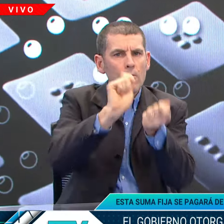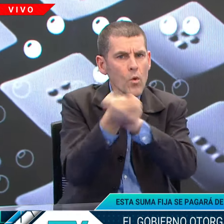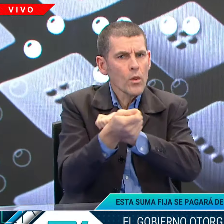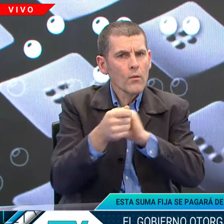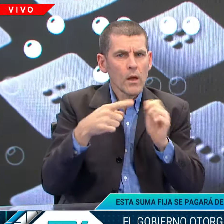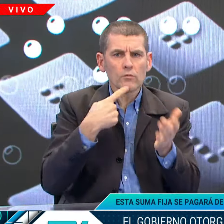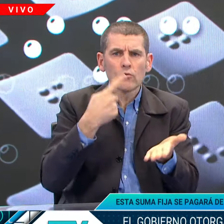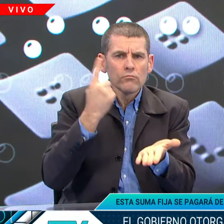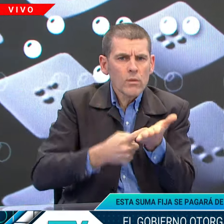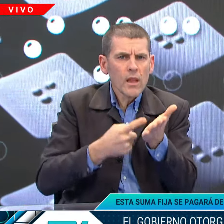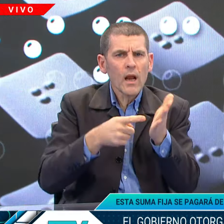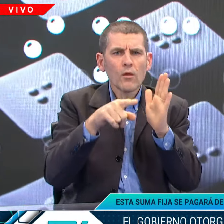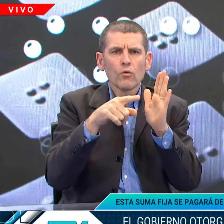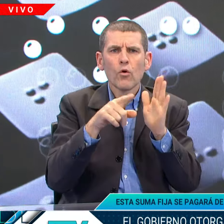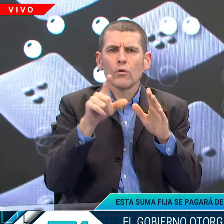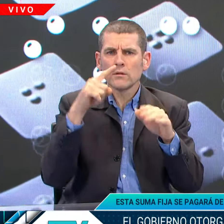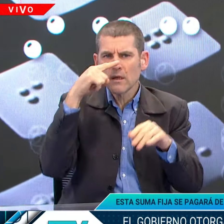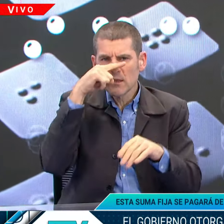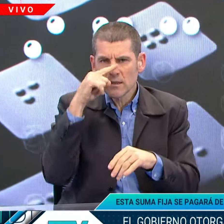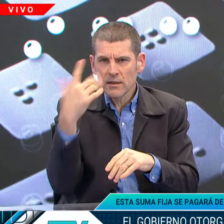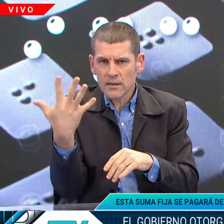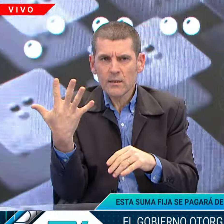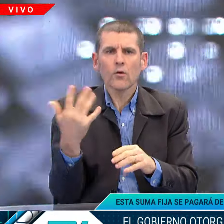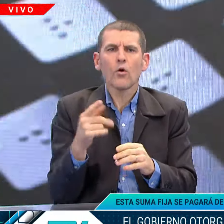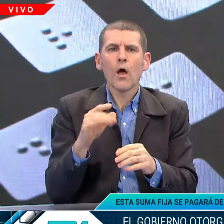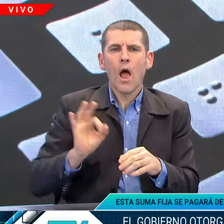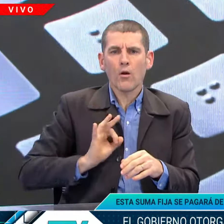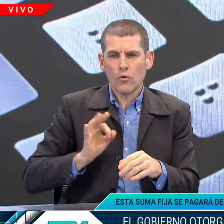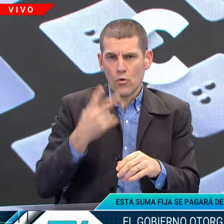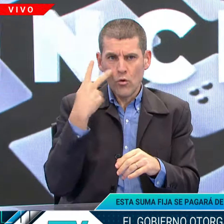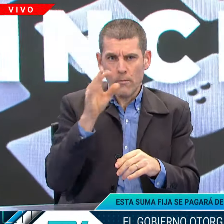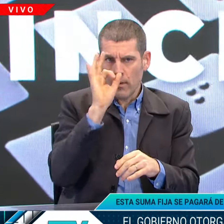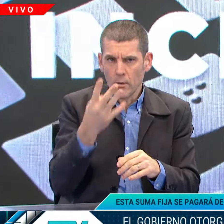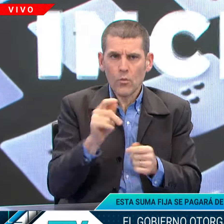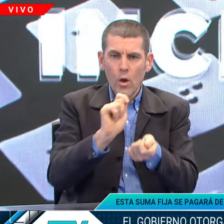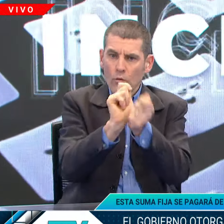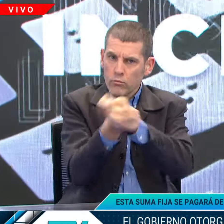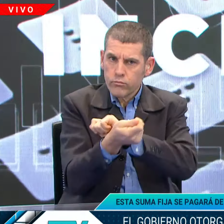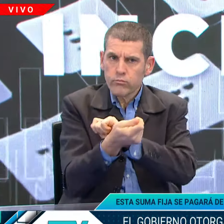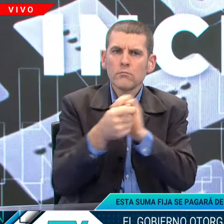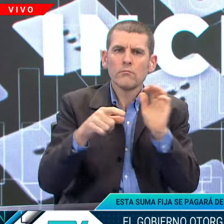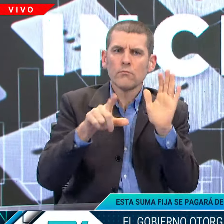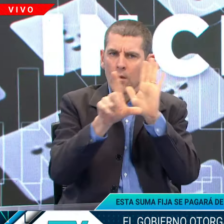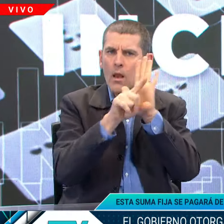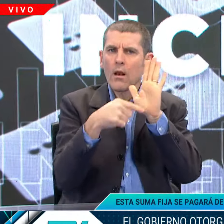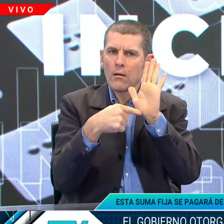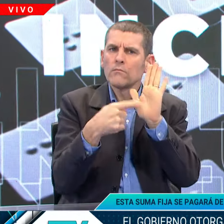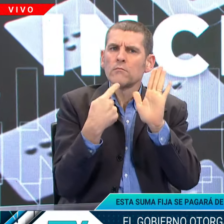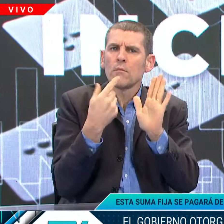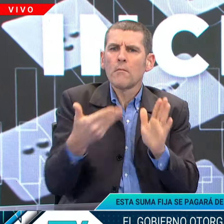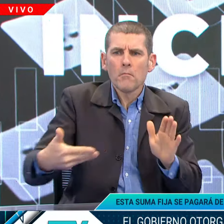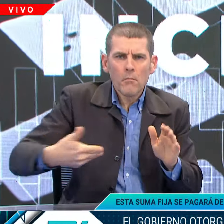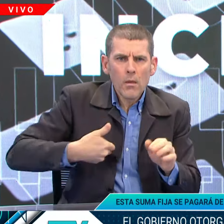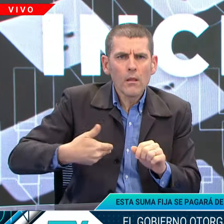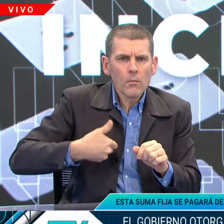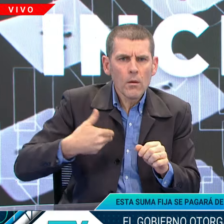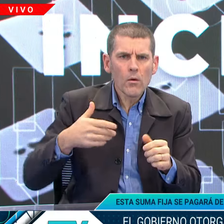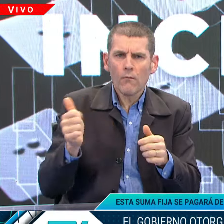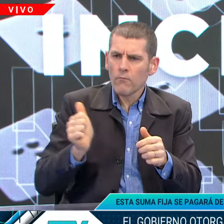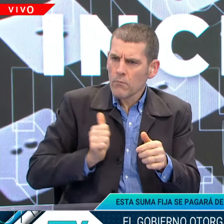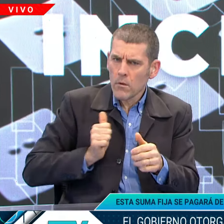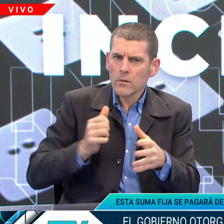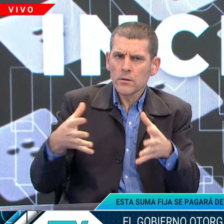775 barra 2024 responde a una demanda histórica del personal militar y busca